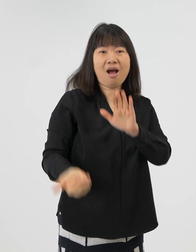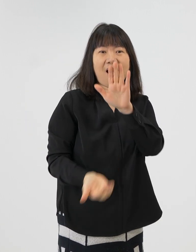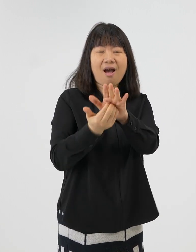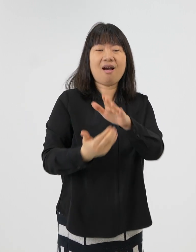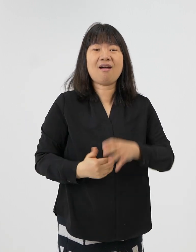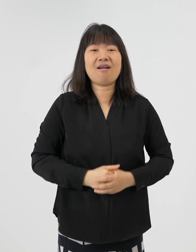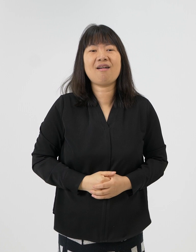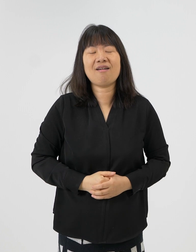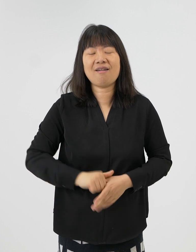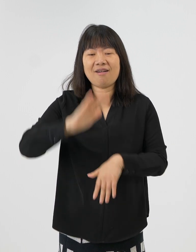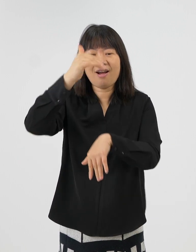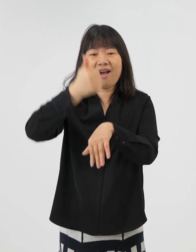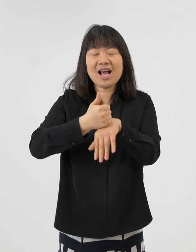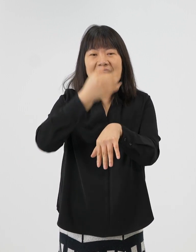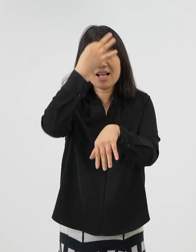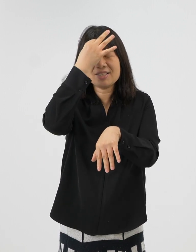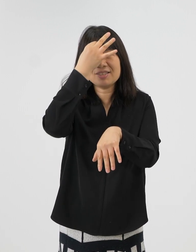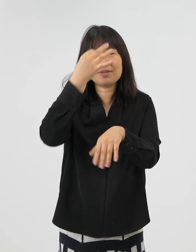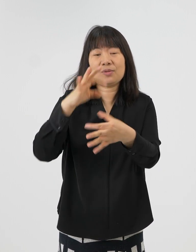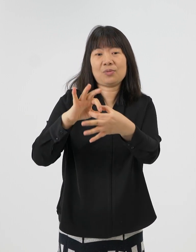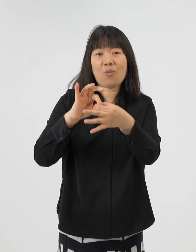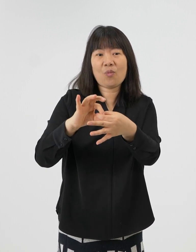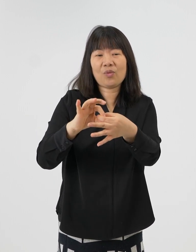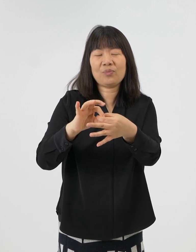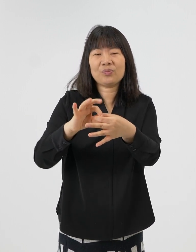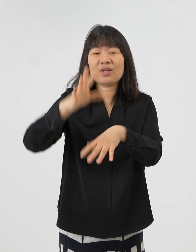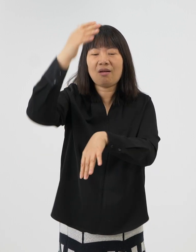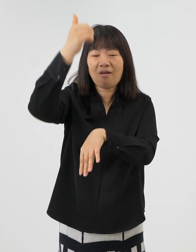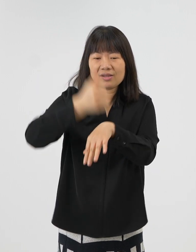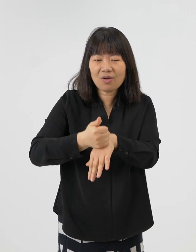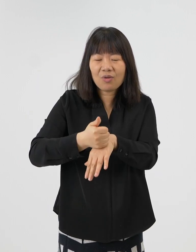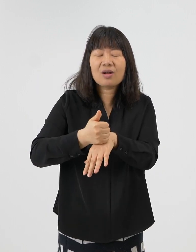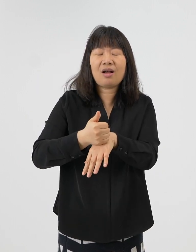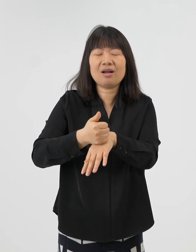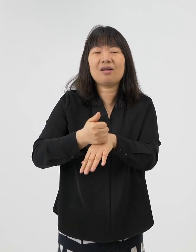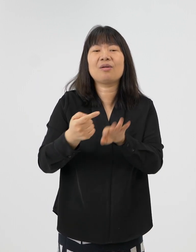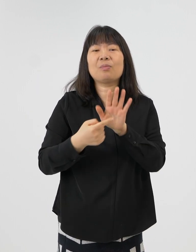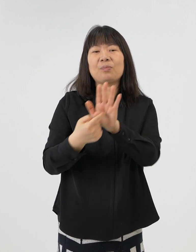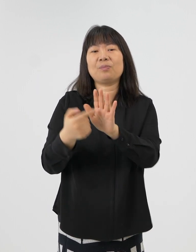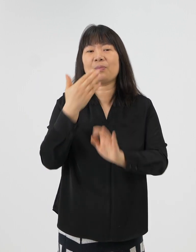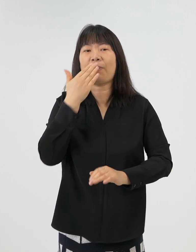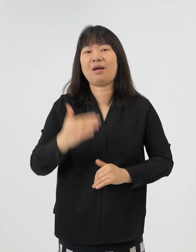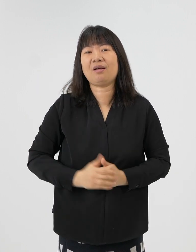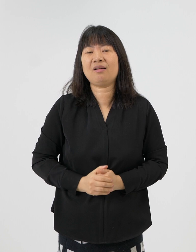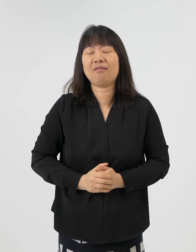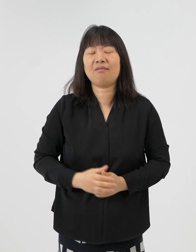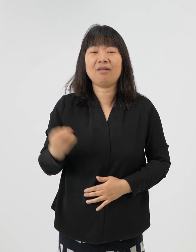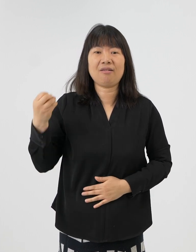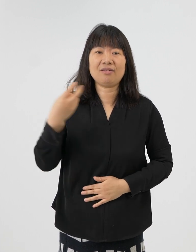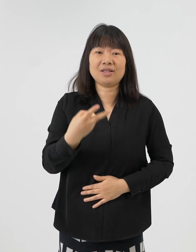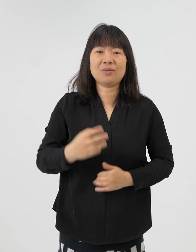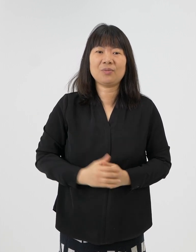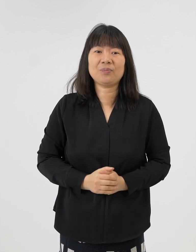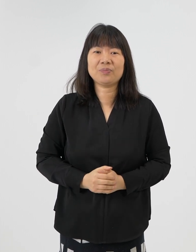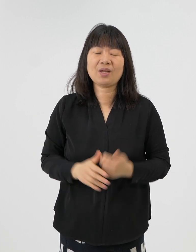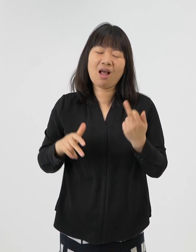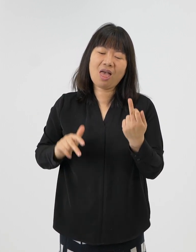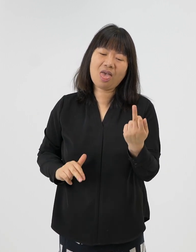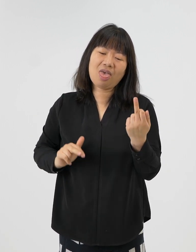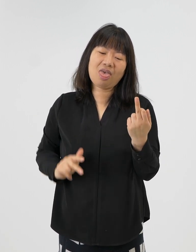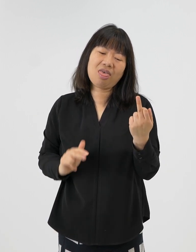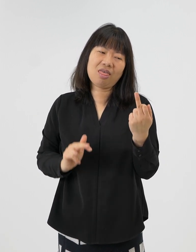능숙해지고 결국은 그 기술로 뭔가를 결과물을 만들어내요. 또 산을